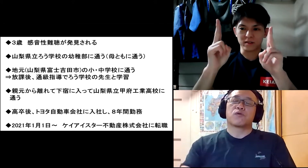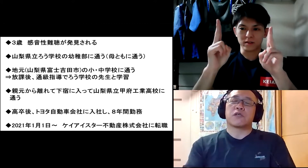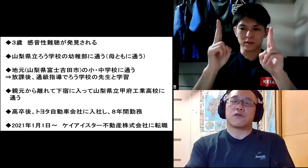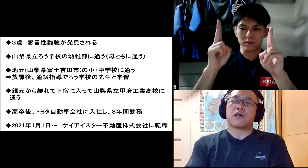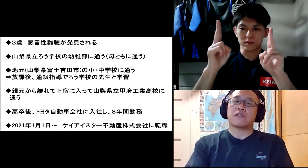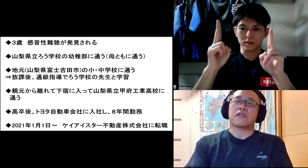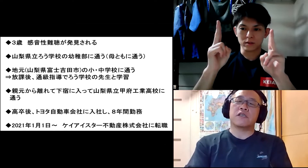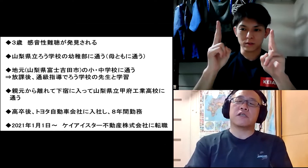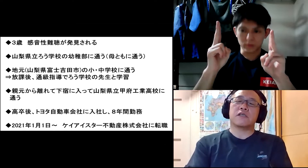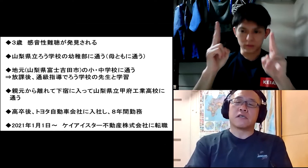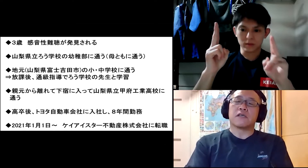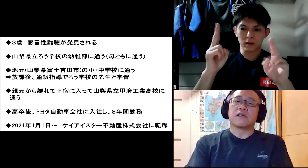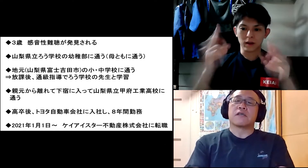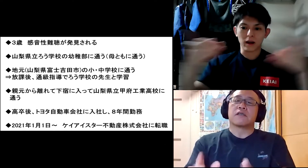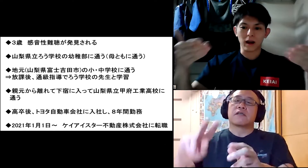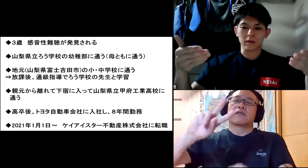ター不動産という会社に、